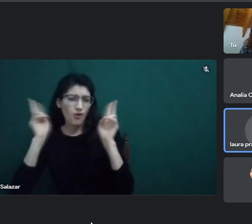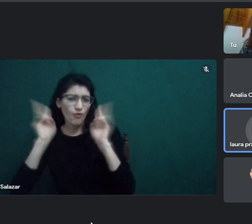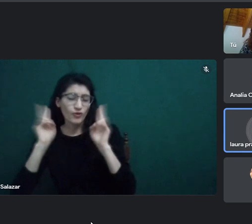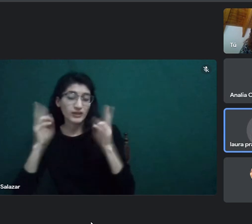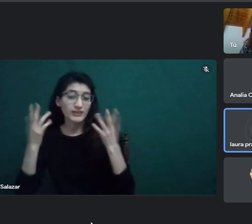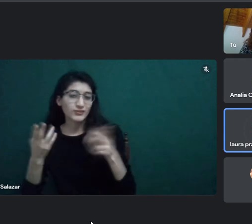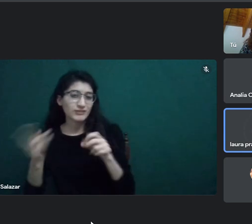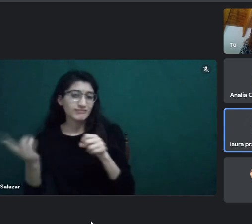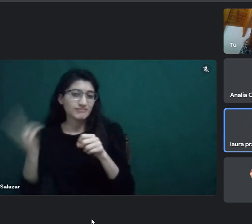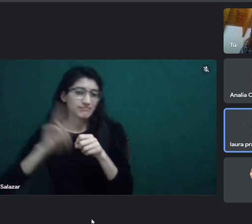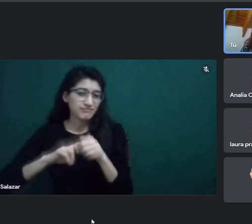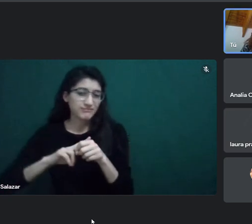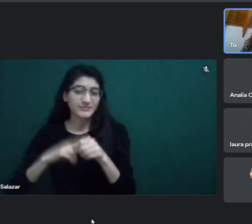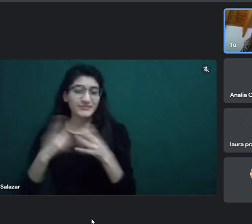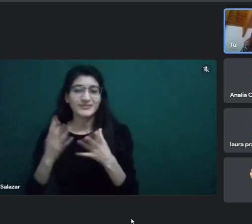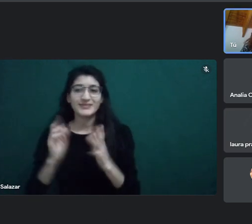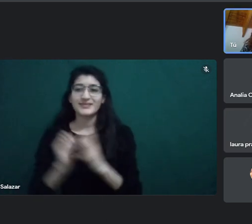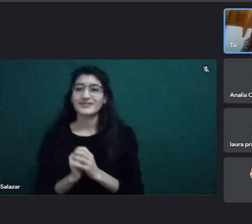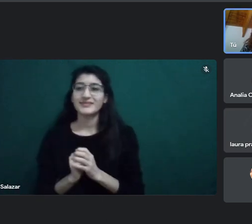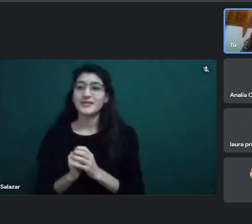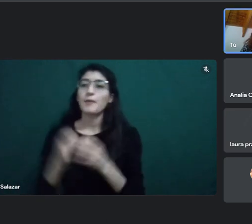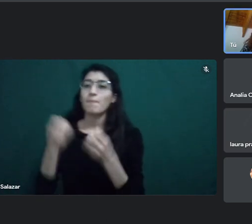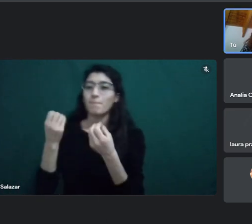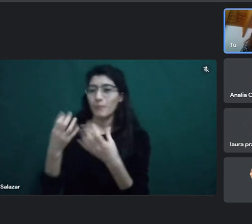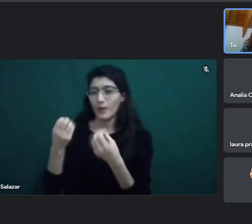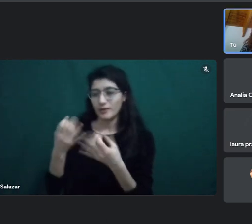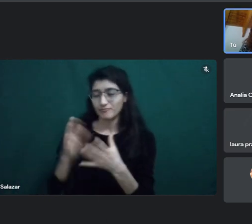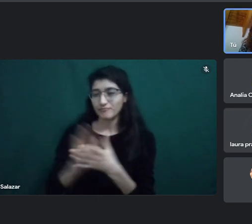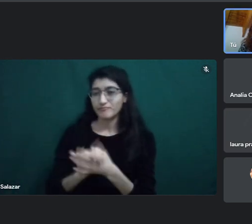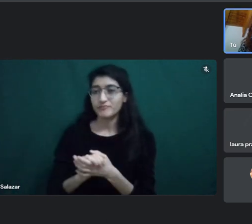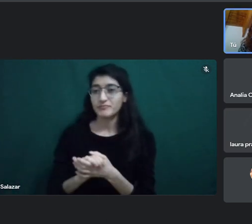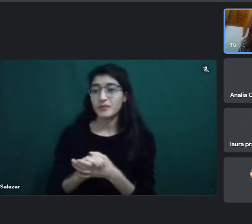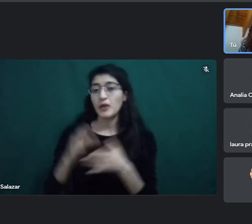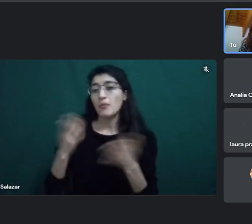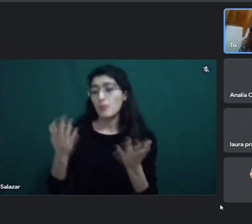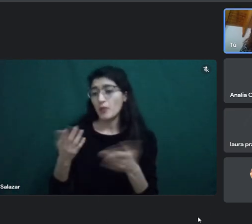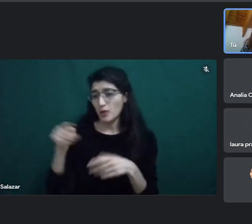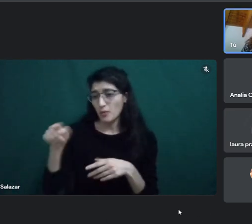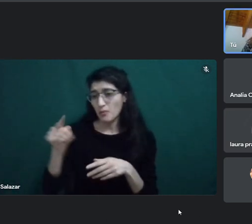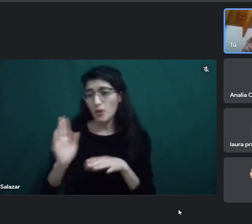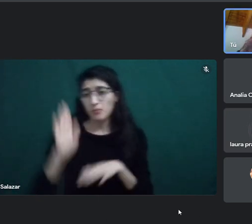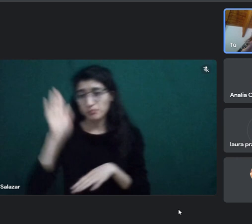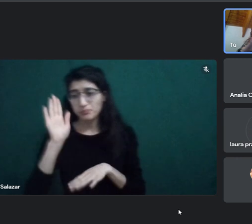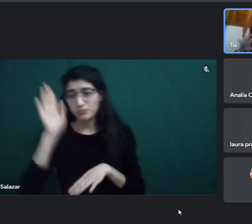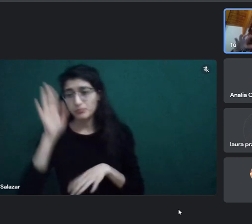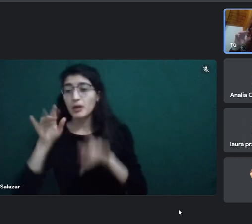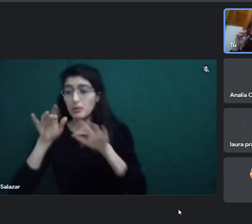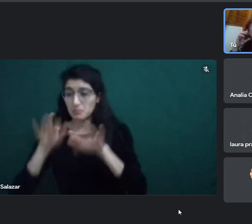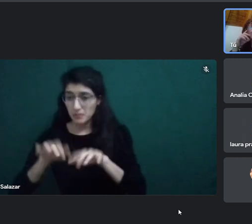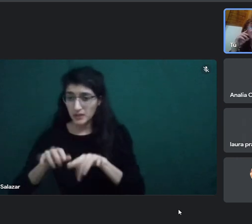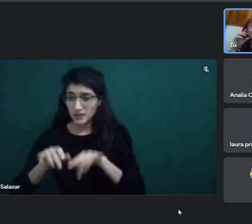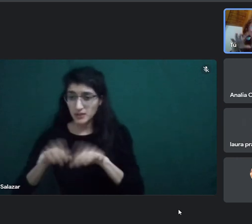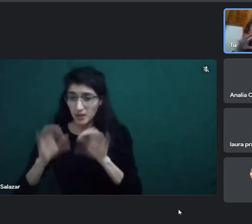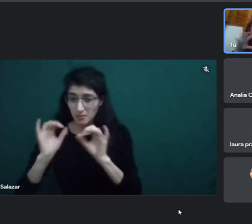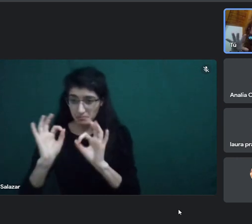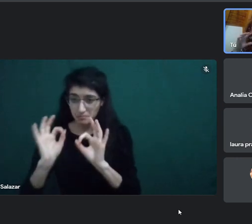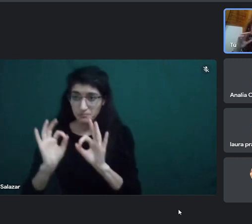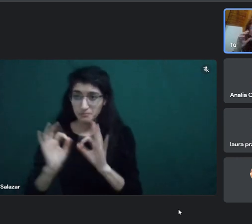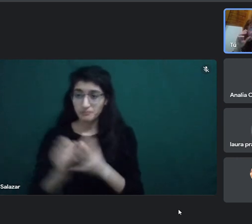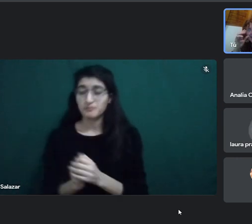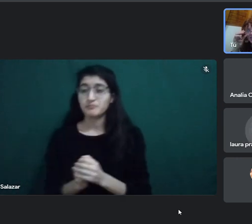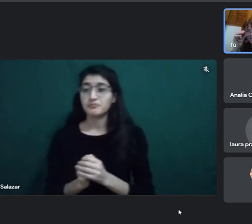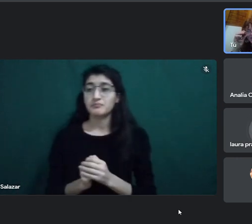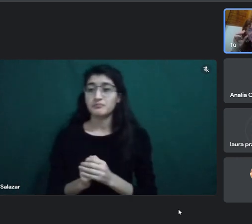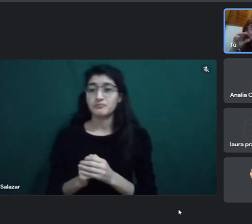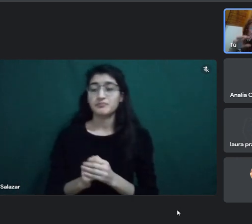luz. Bueno, Laura, sí, de todas maneras podés participar por el chat, ¿sí? No me das por ahí para ver todas las ventanas,